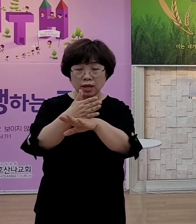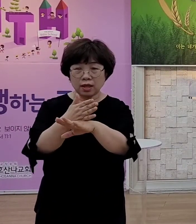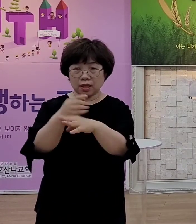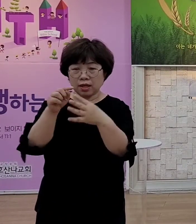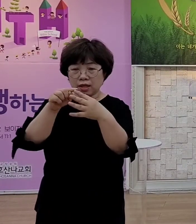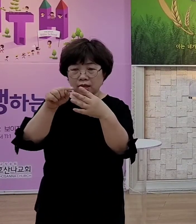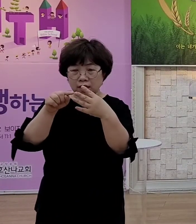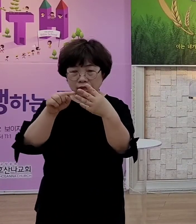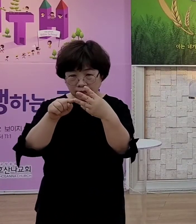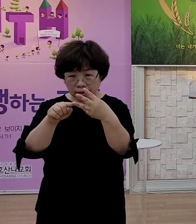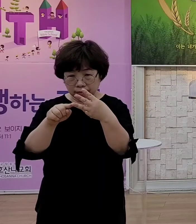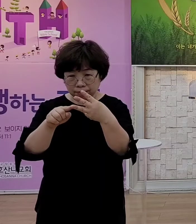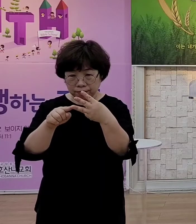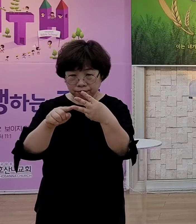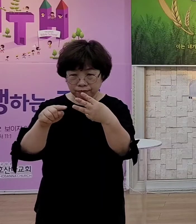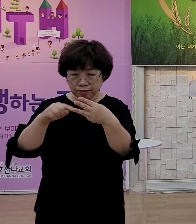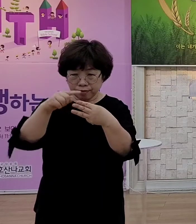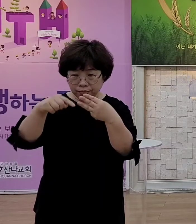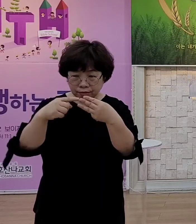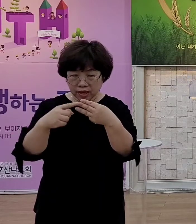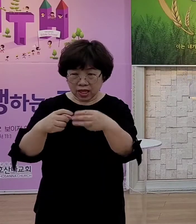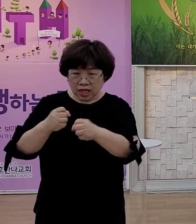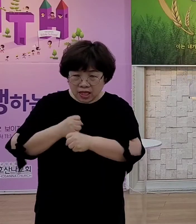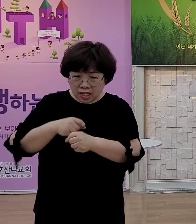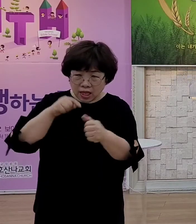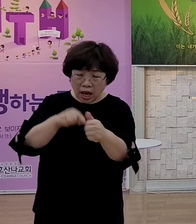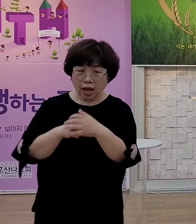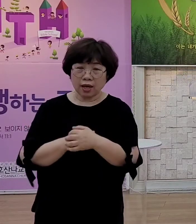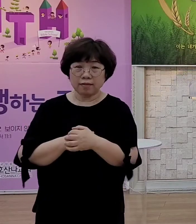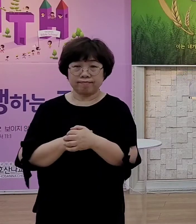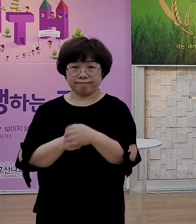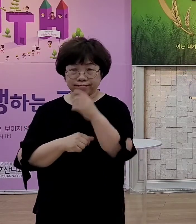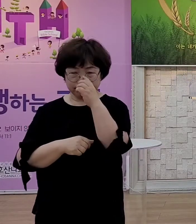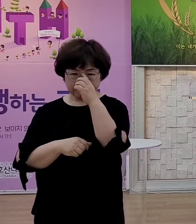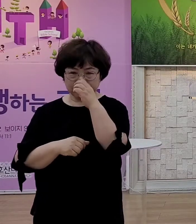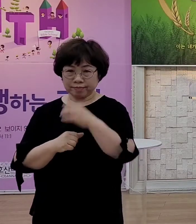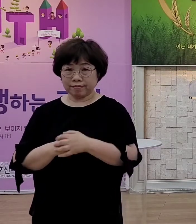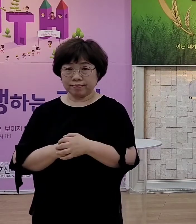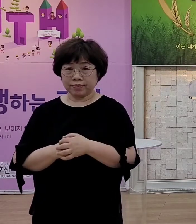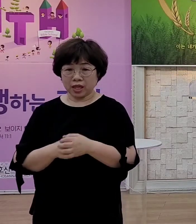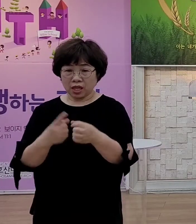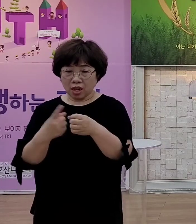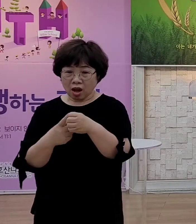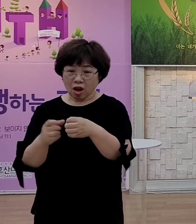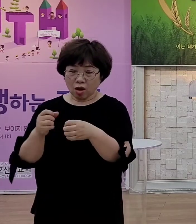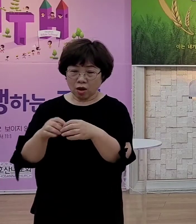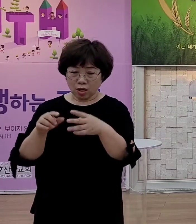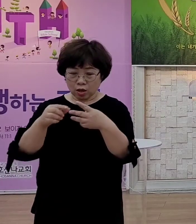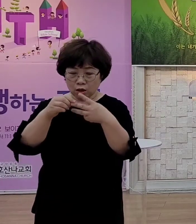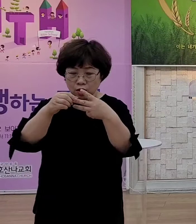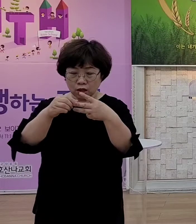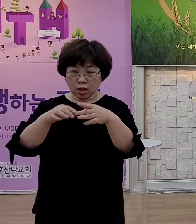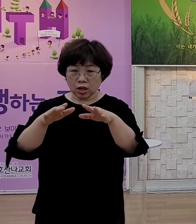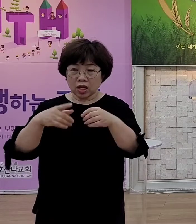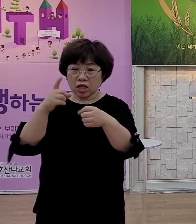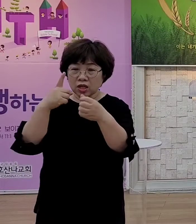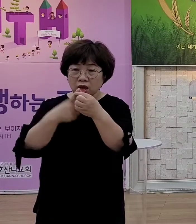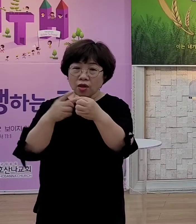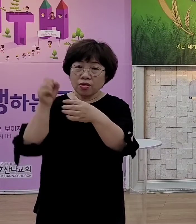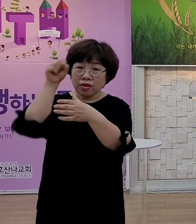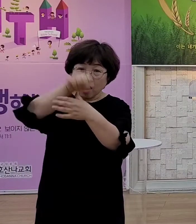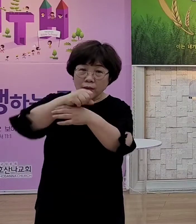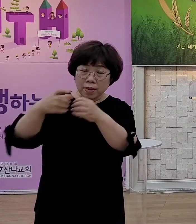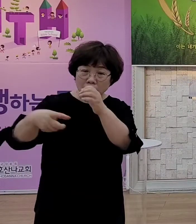맥추절을 지키라. 내가 수고하여 밭에 뿌린 것에 첫 열매를 거둠이니라 이렇게 이